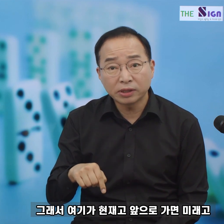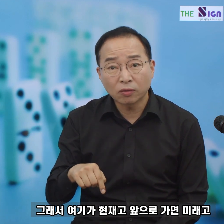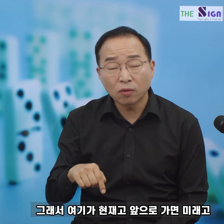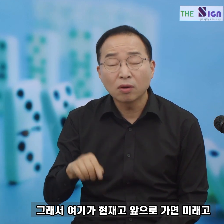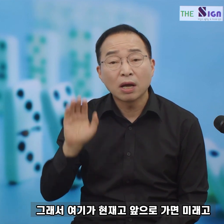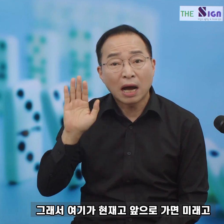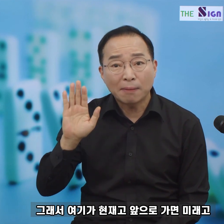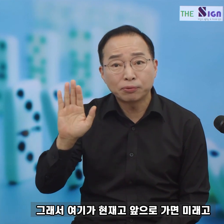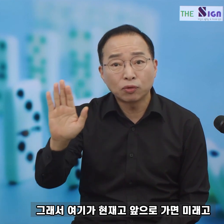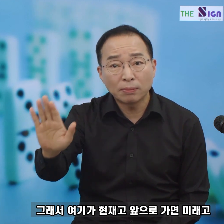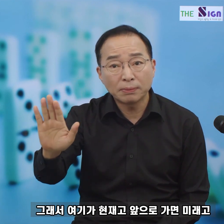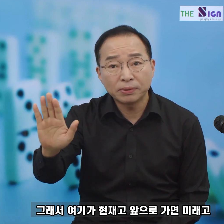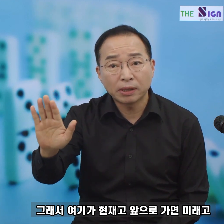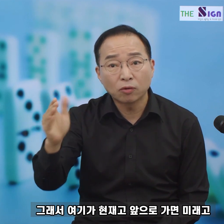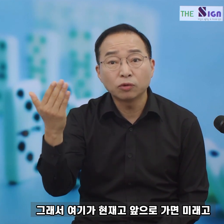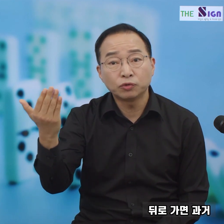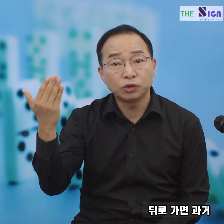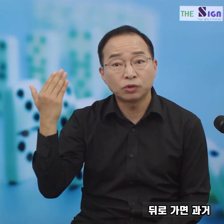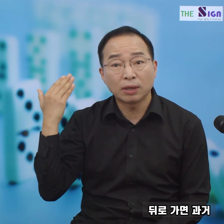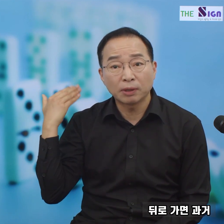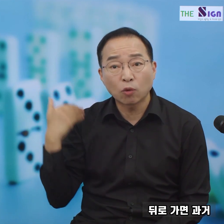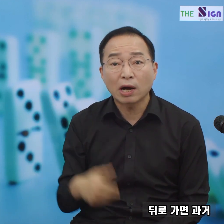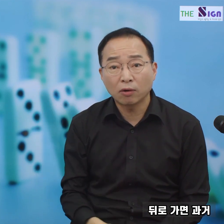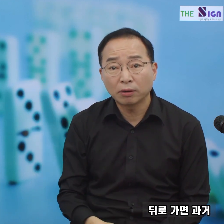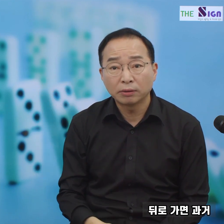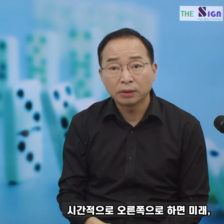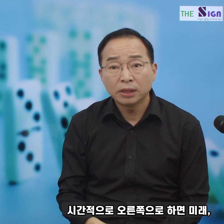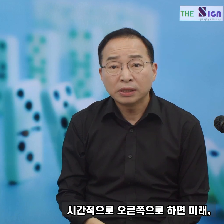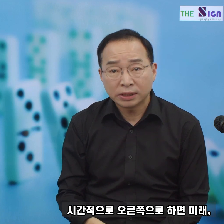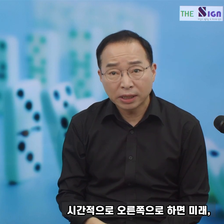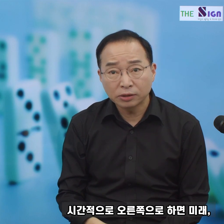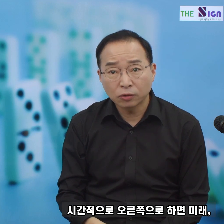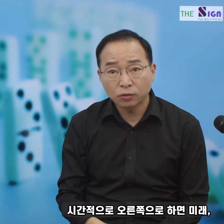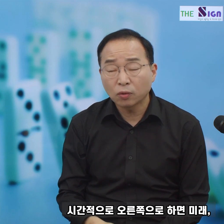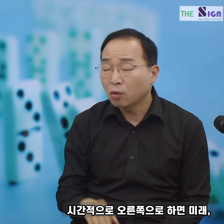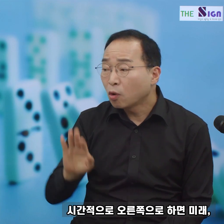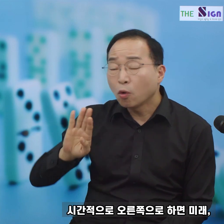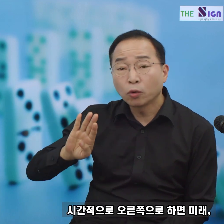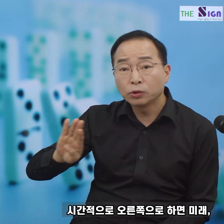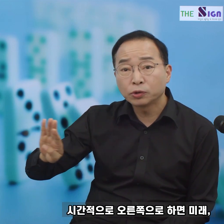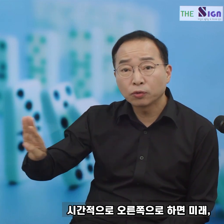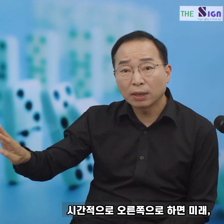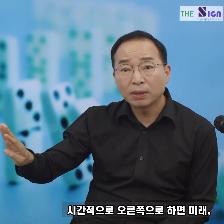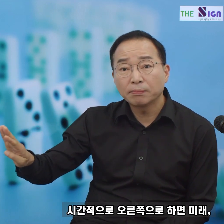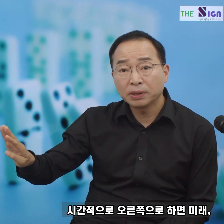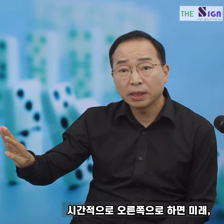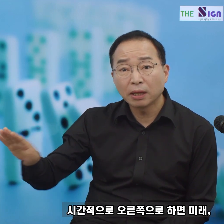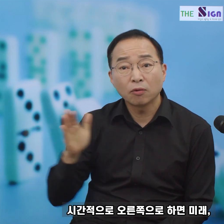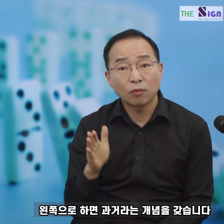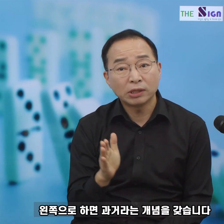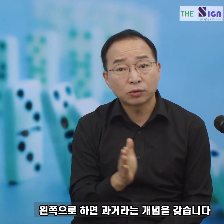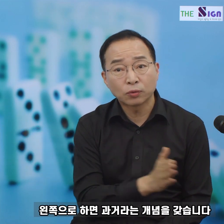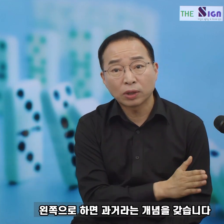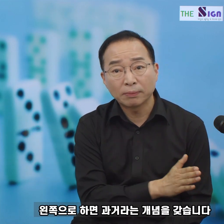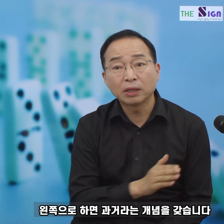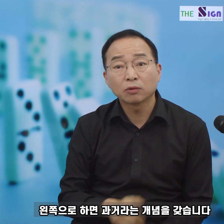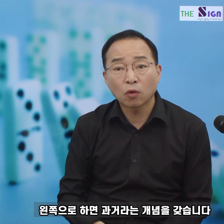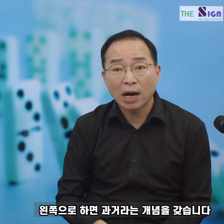현재고 앞으로 가면 미래고 뒤로 가면 과거. 시간적으로 오른쪽으로 하면 미래, 왼쪽으로 하면